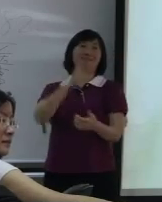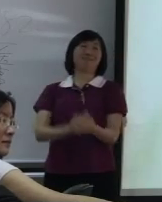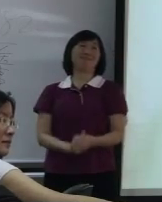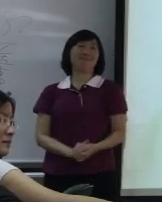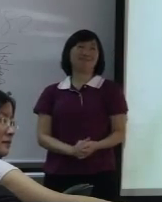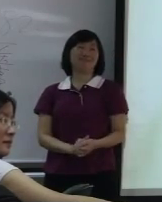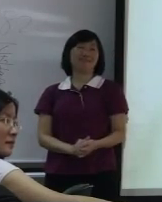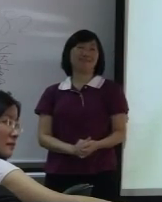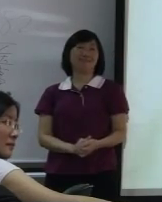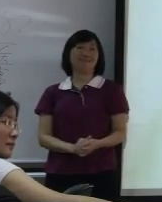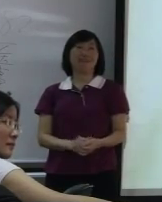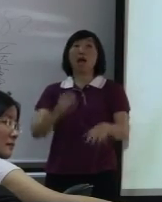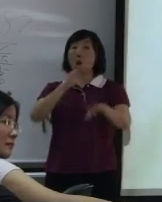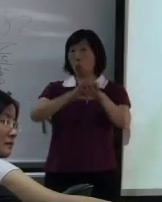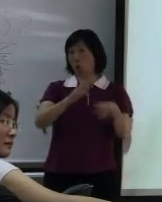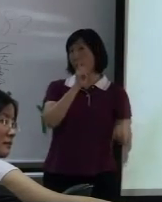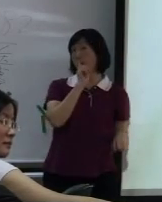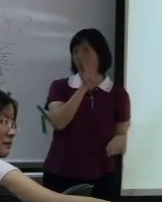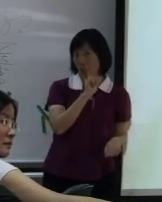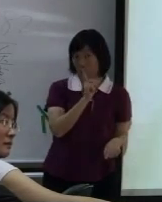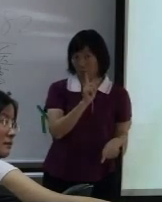逼出来会讲话，